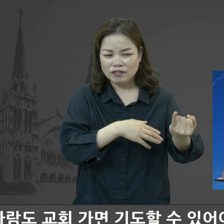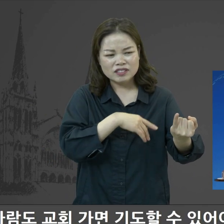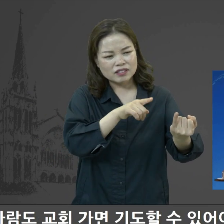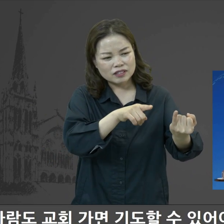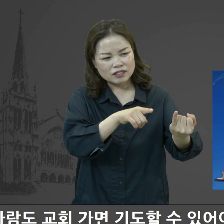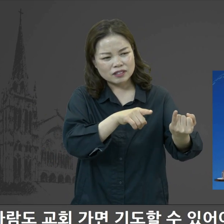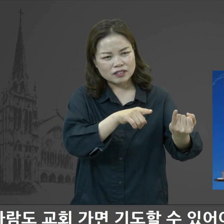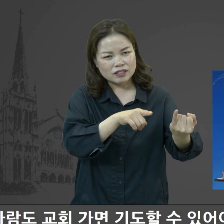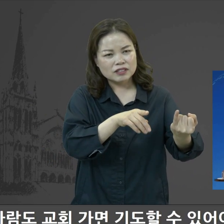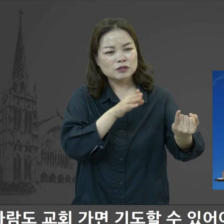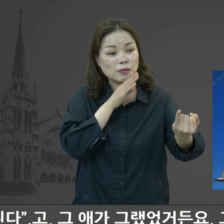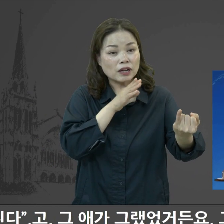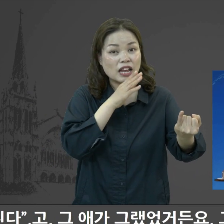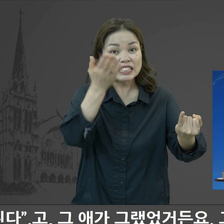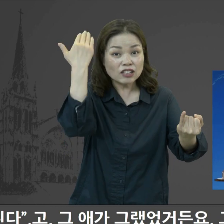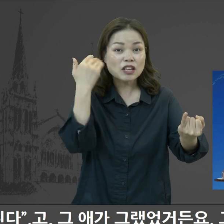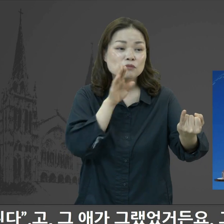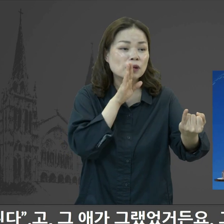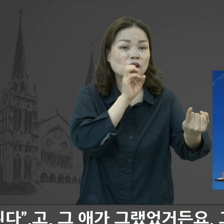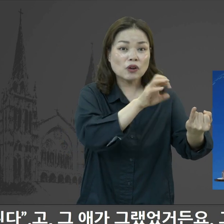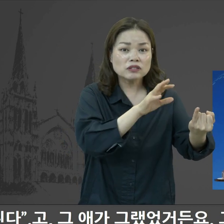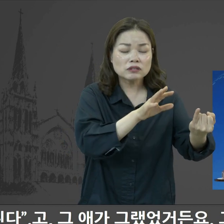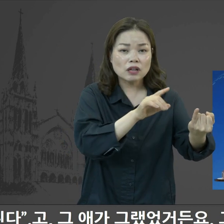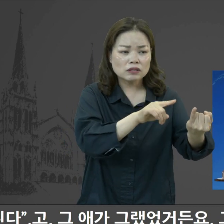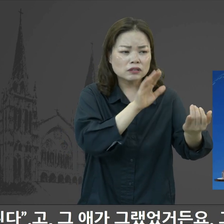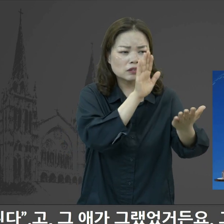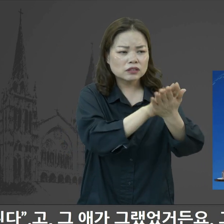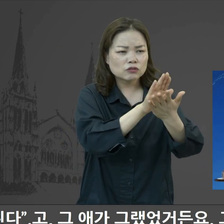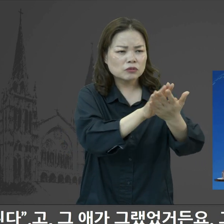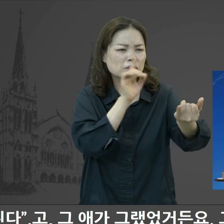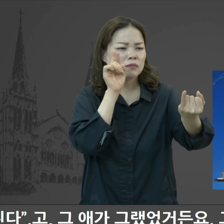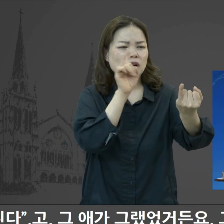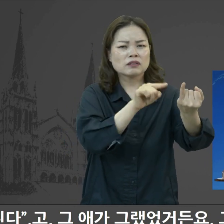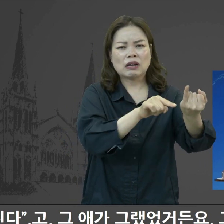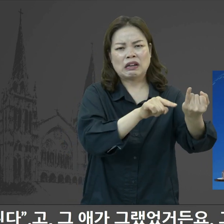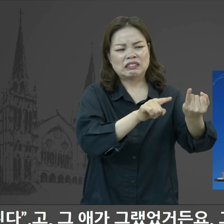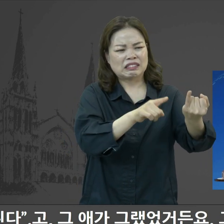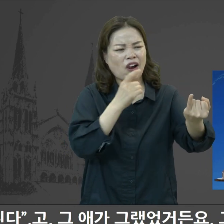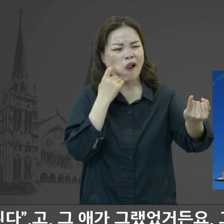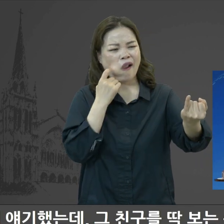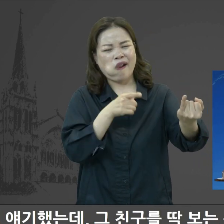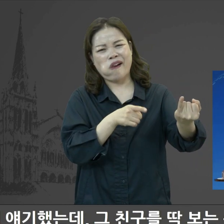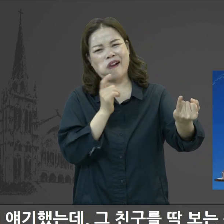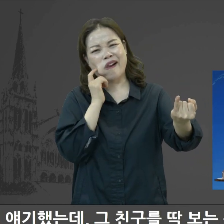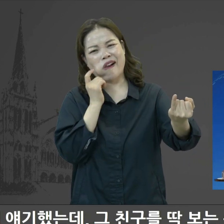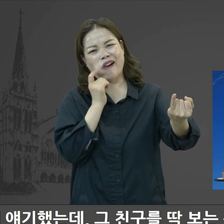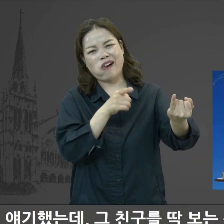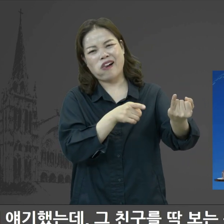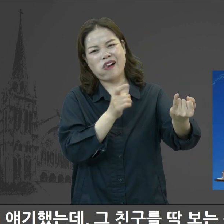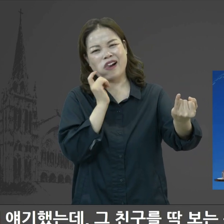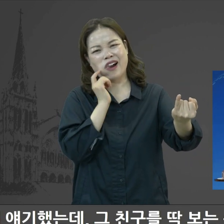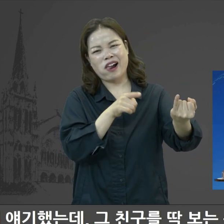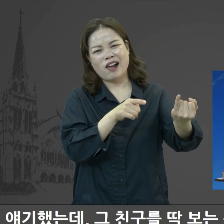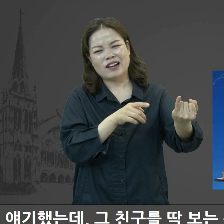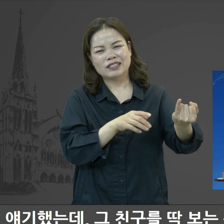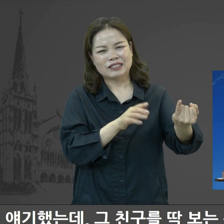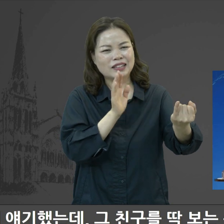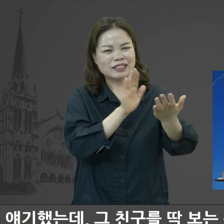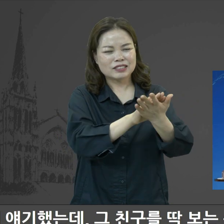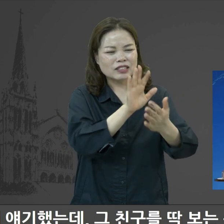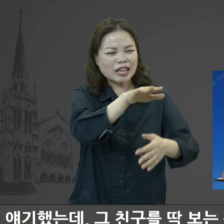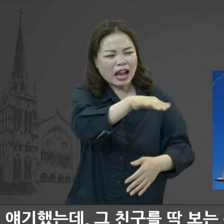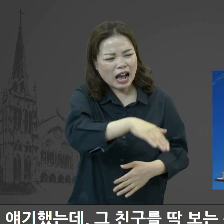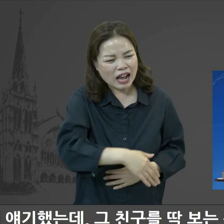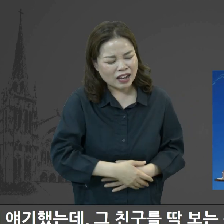네 말이 옳다 그렇게 얘기했는데 그 친구를 딱 보는 순간 저거 가짜다 이 생각이 딱 드는 거예요. 그래서 내가 제 친구